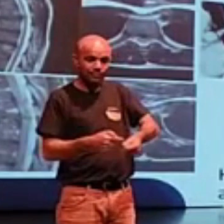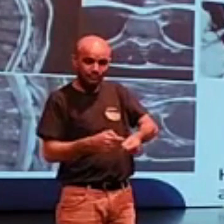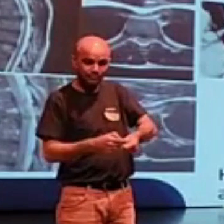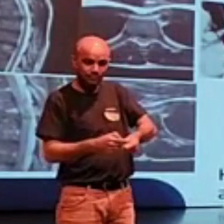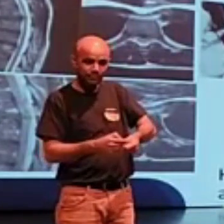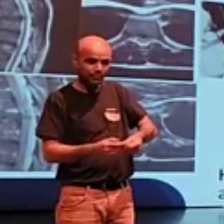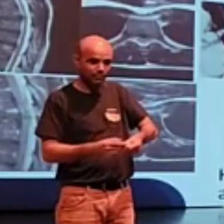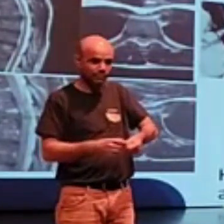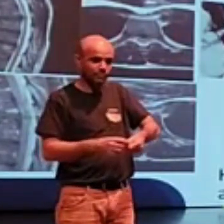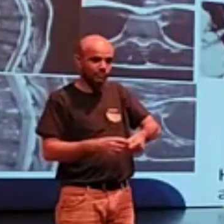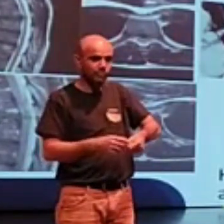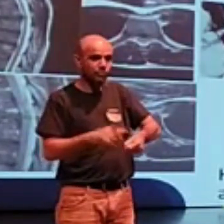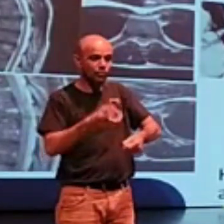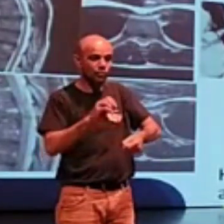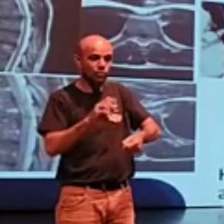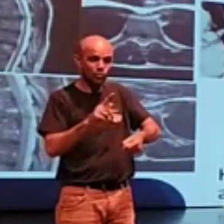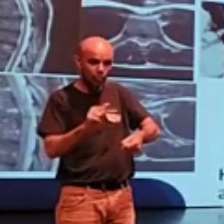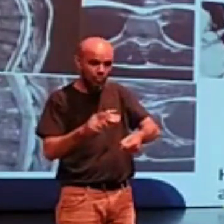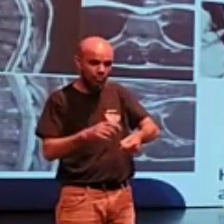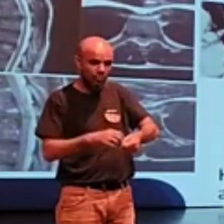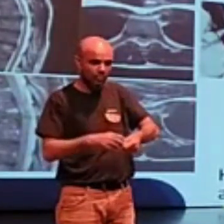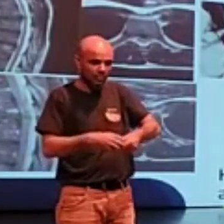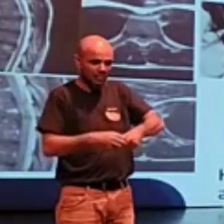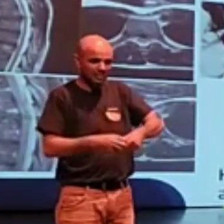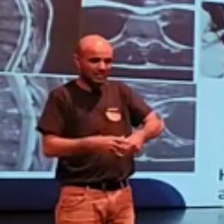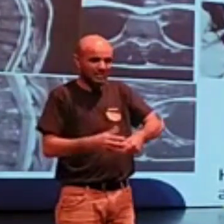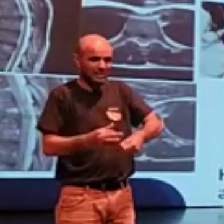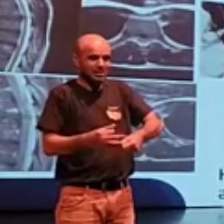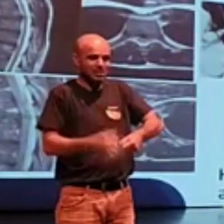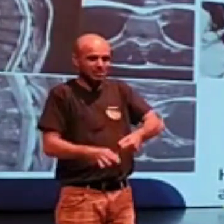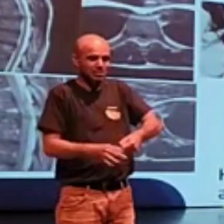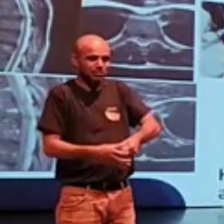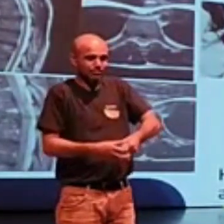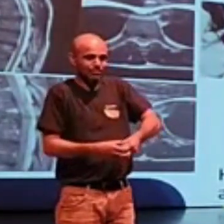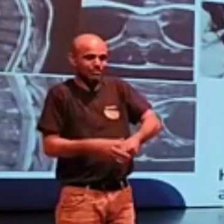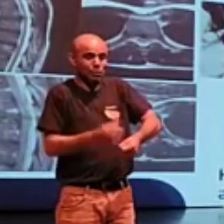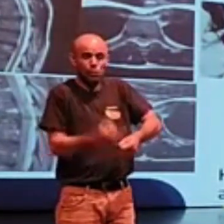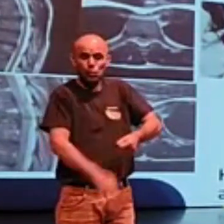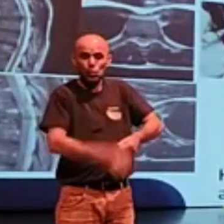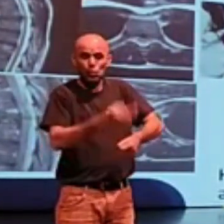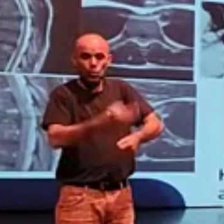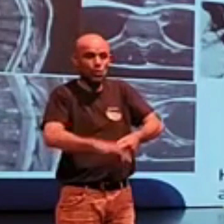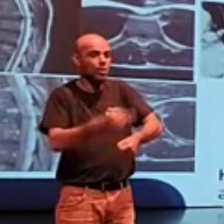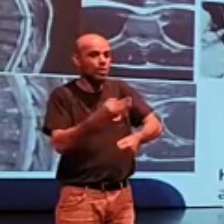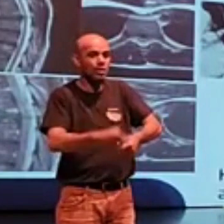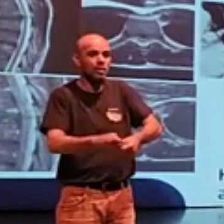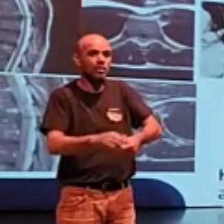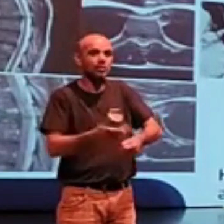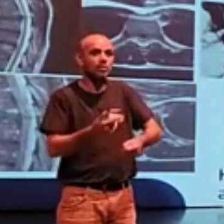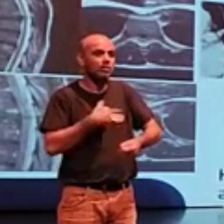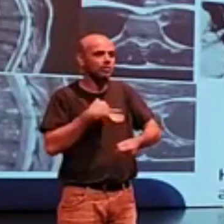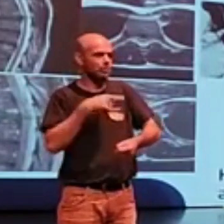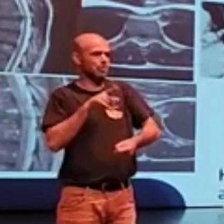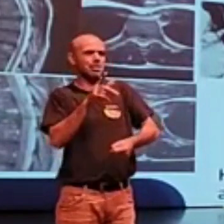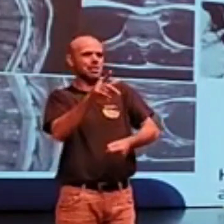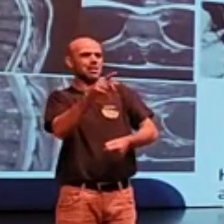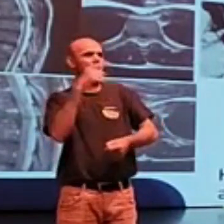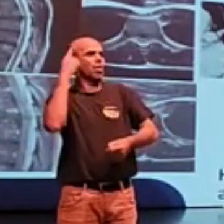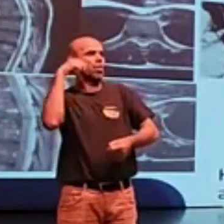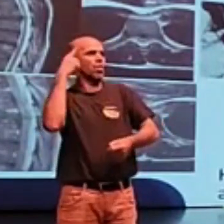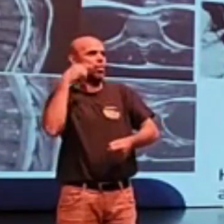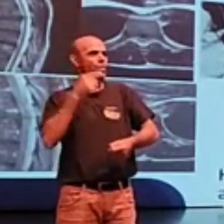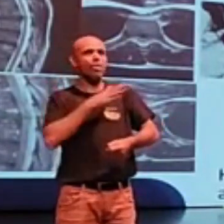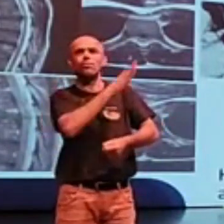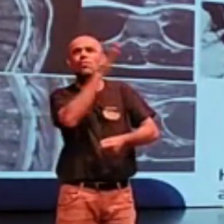de louco, porque ele sentia uma contratura no ânus constante, gerando até dor muitas vezes. Ele foi taxado de louco, passou por vários